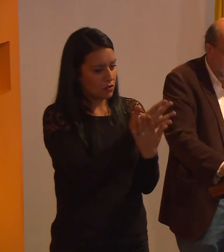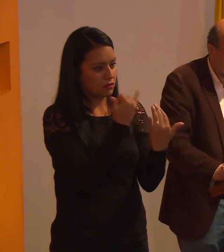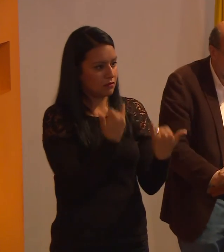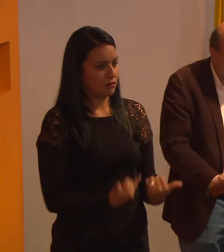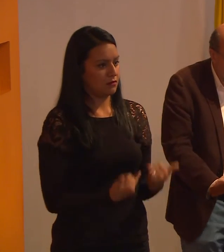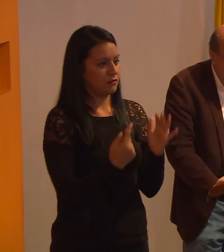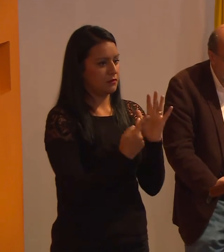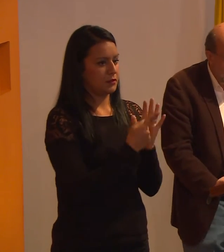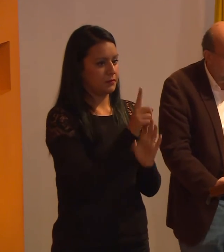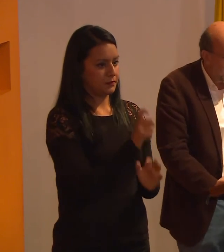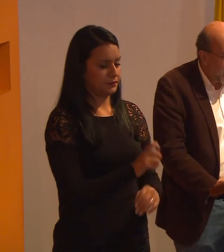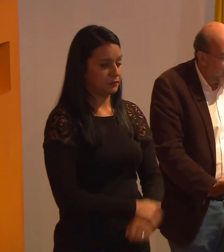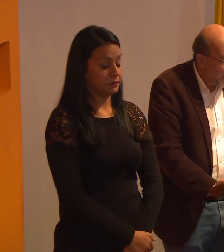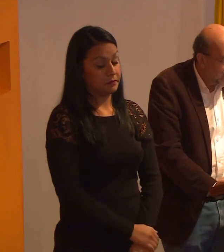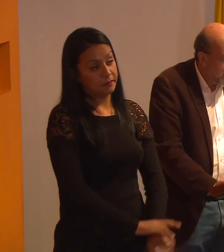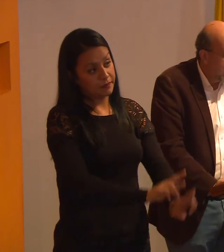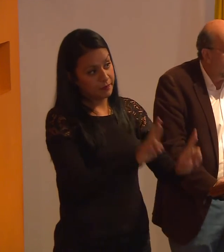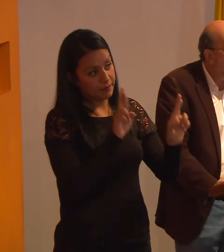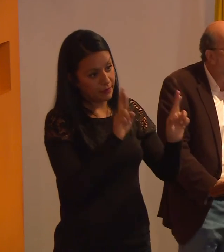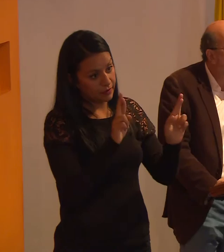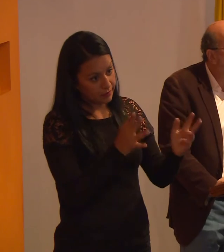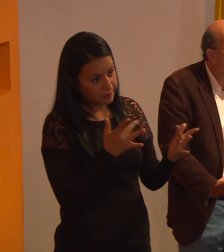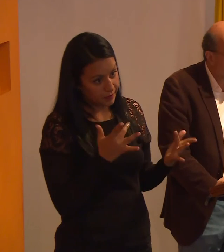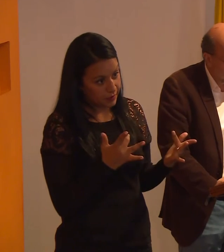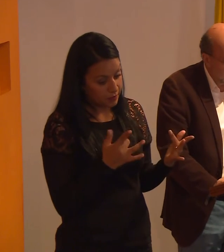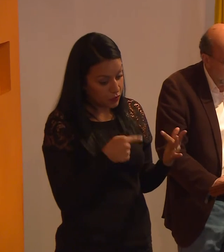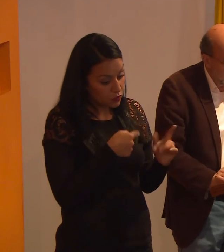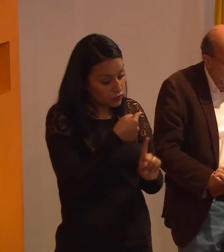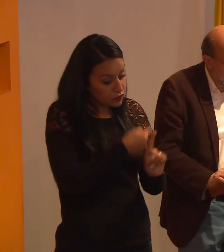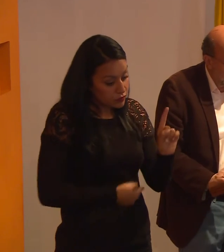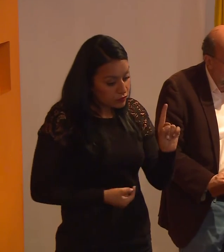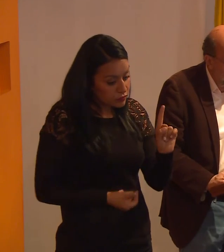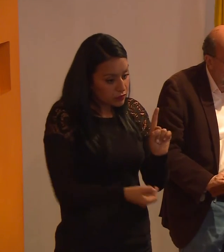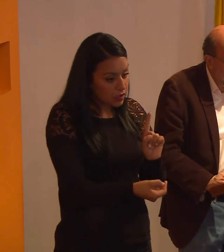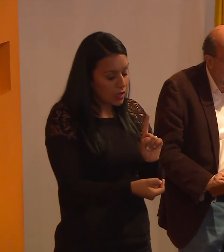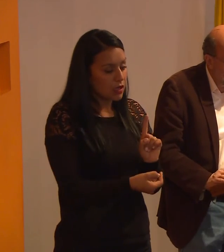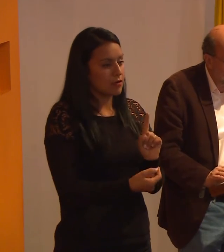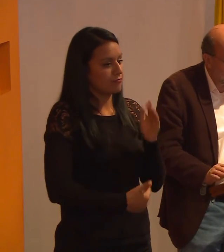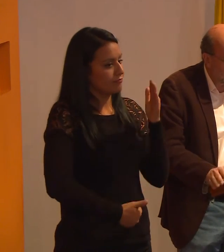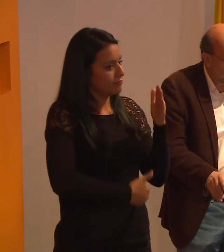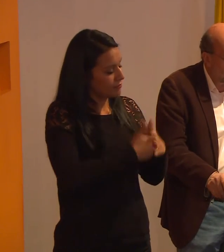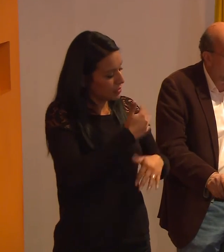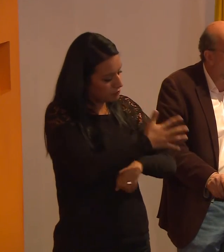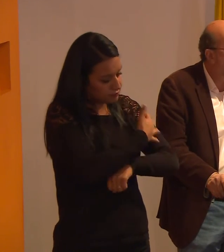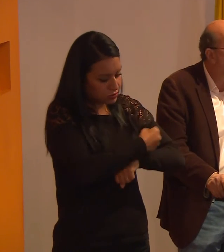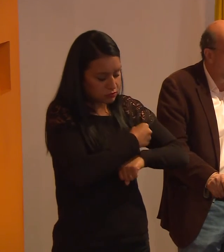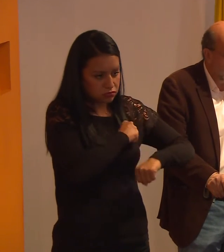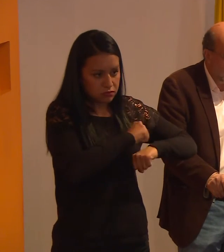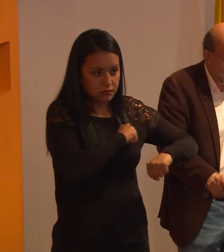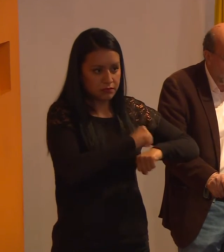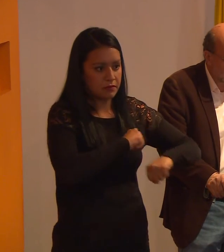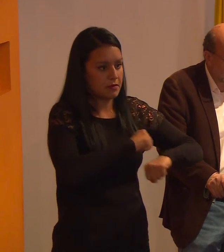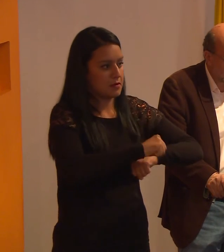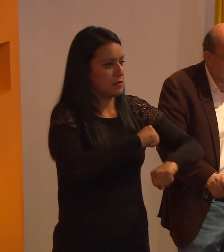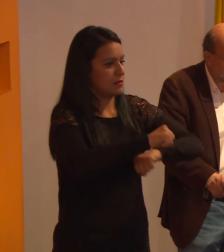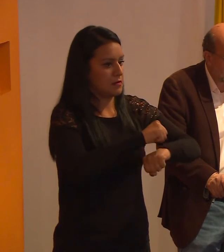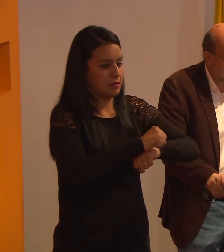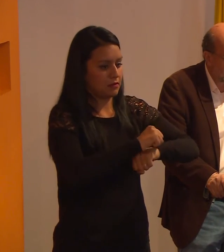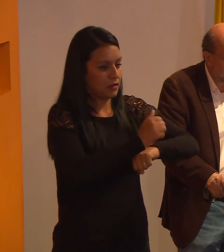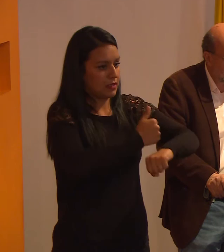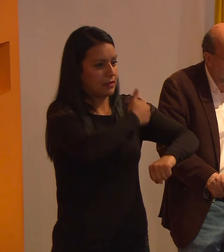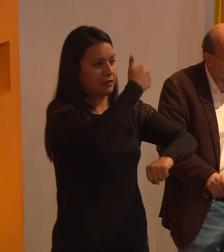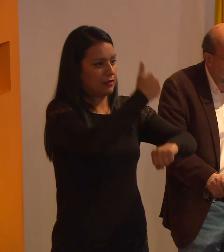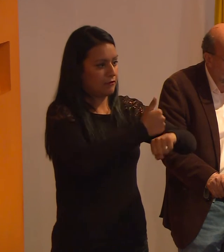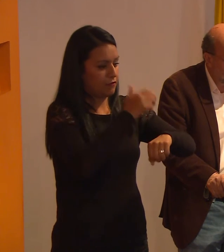año. Esperamos en este mes adelantar una sesión más con nuestros jefes